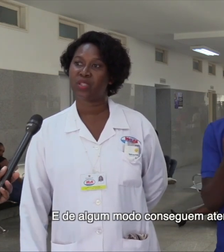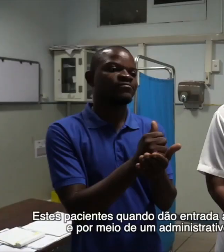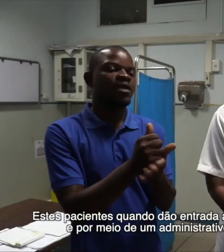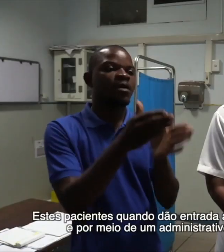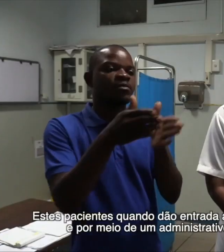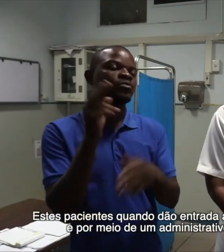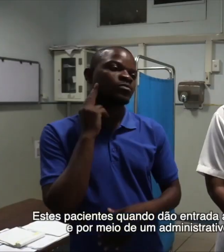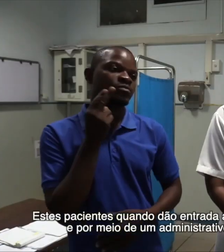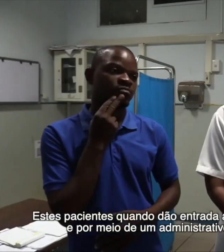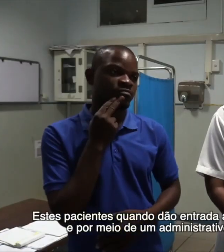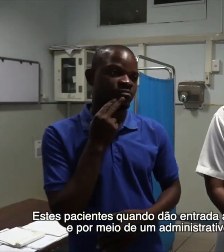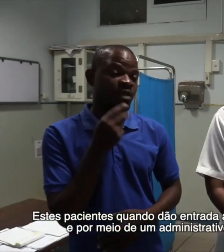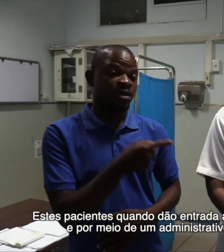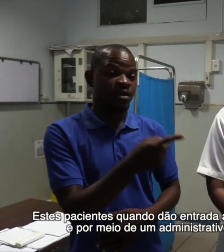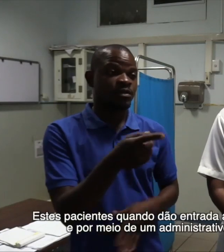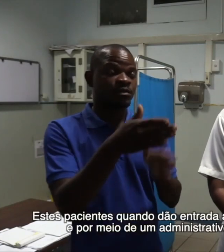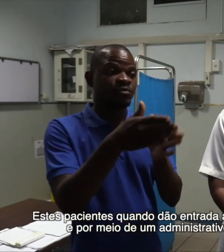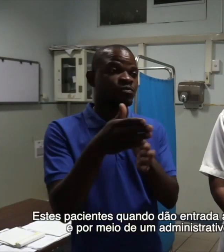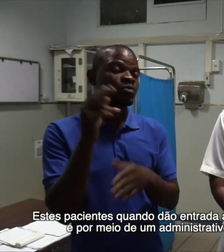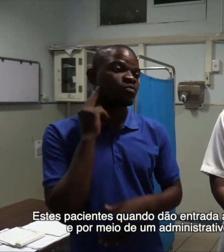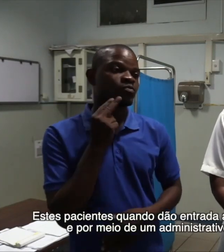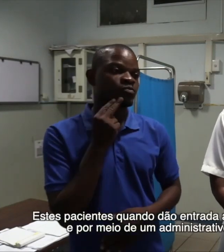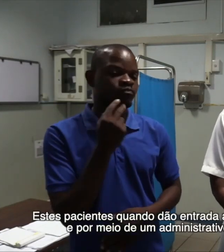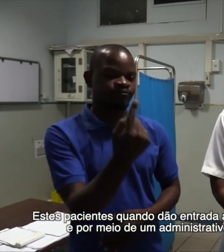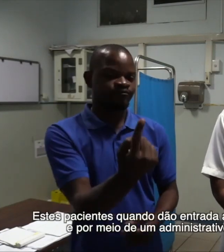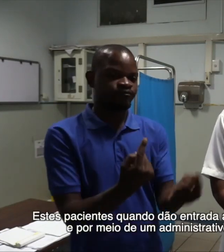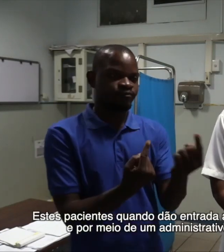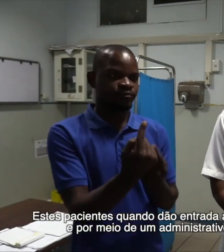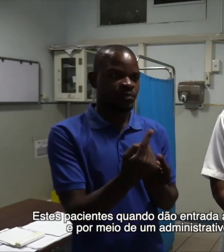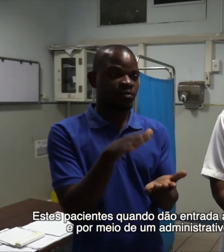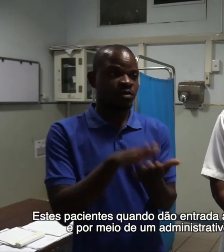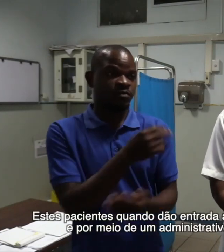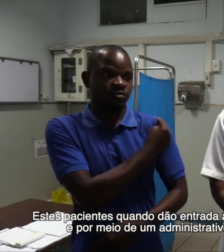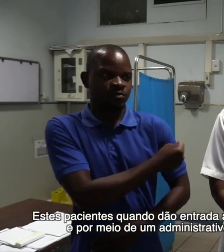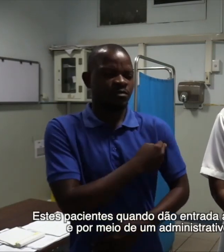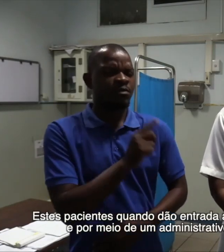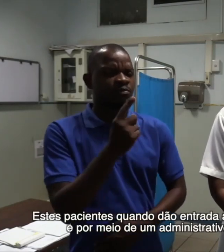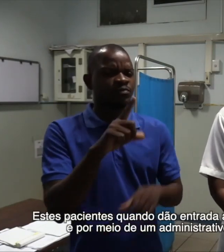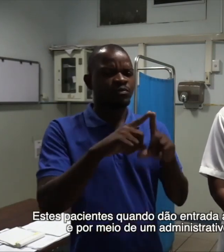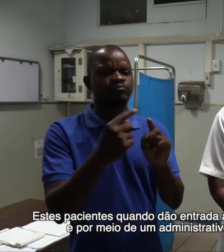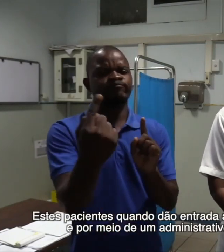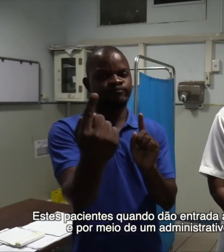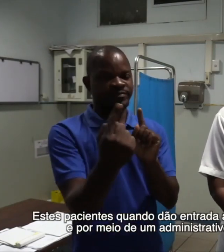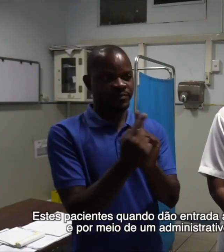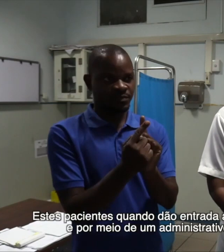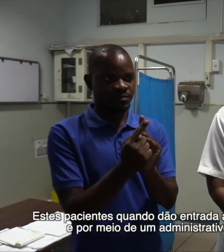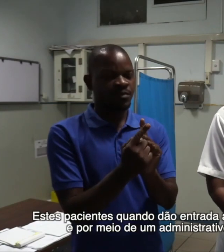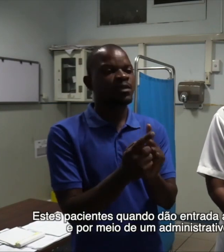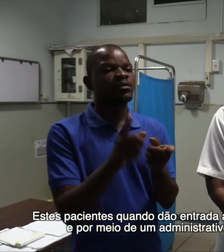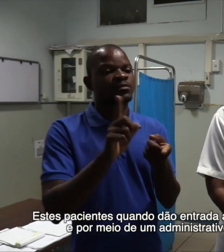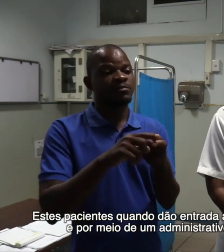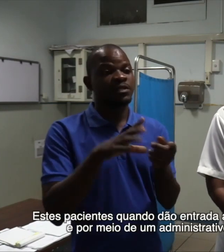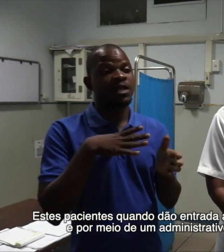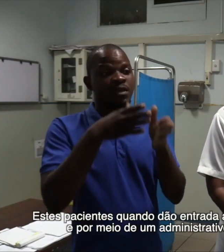pessoas surdas. Estes pacientes, quando dão entrada nesta instituição, neste serviço, são recebidos e, por meio de uma